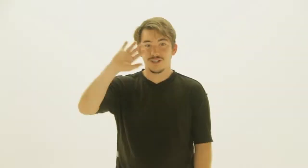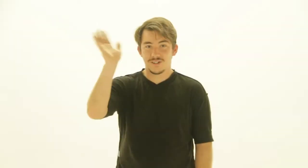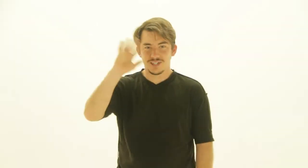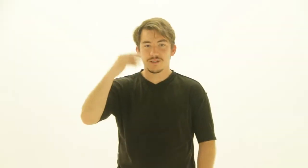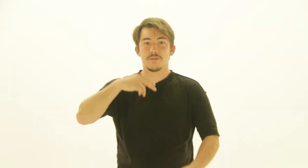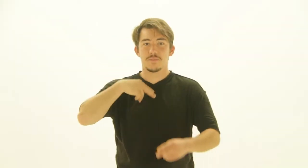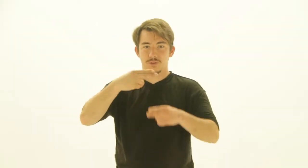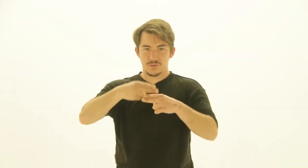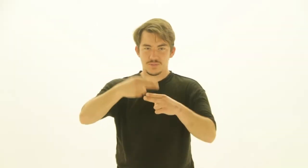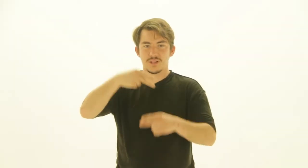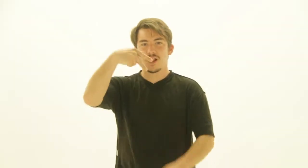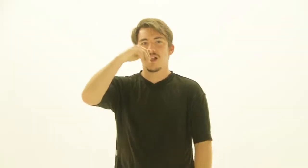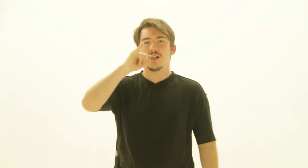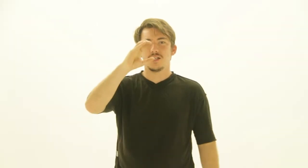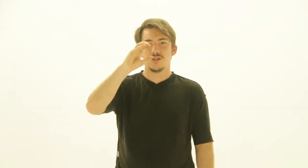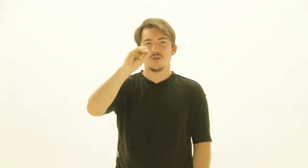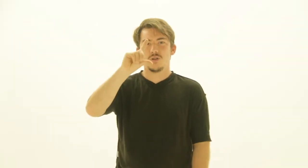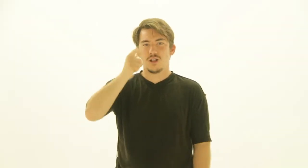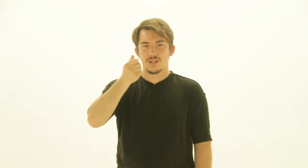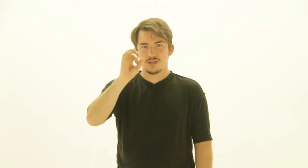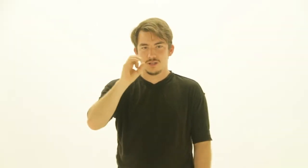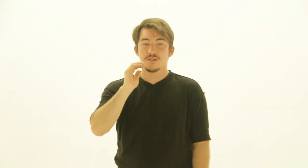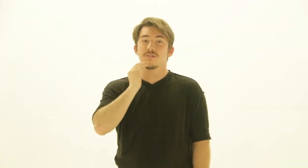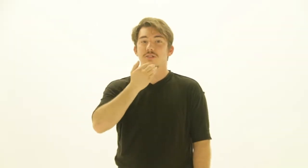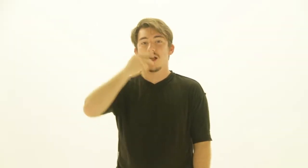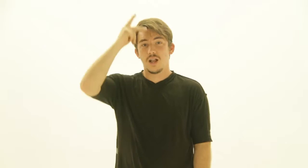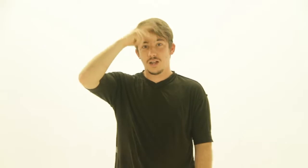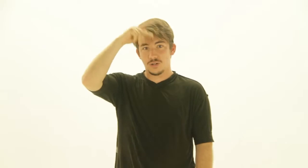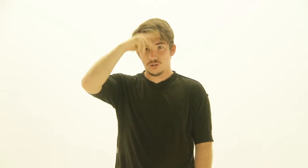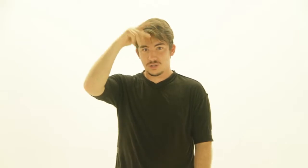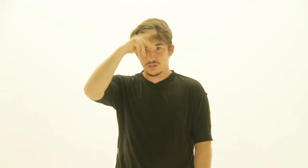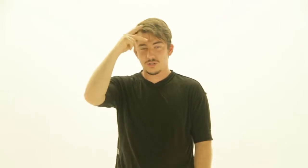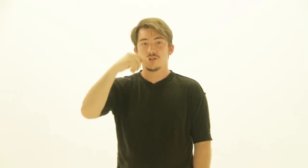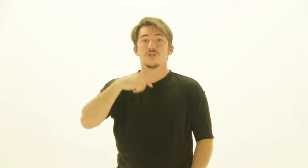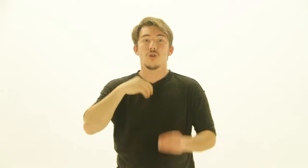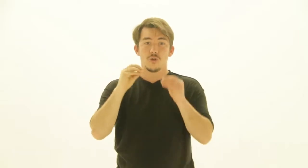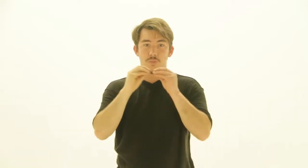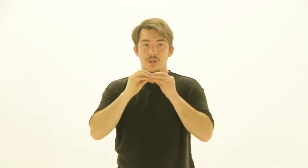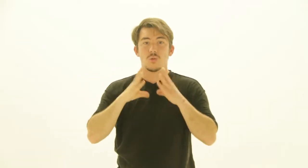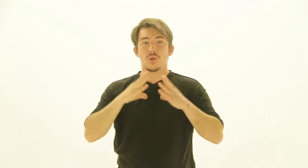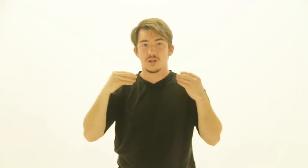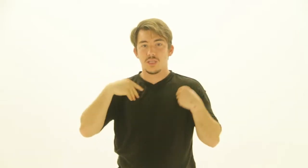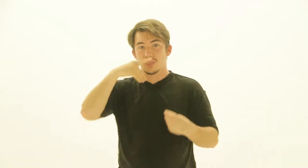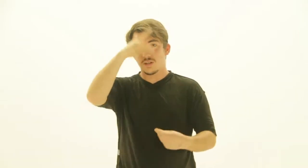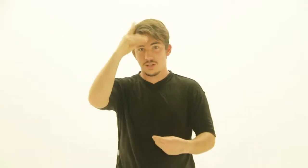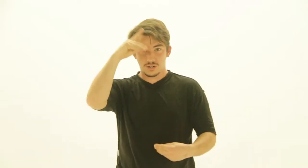Hola, mi nombre es Nicolás, esta es mi seña, soy compañero de la escuela de